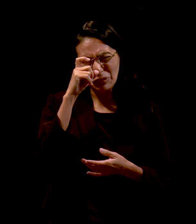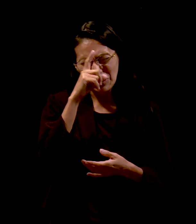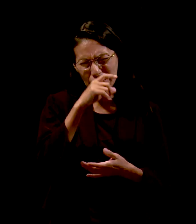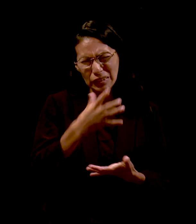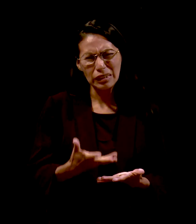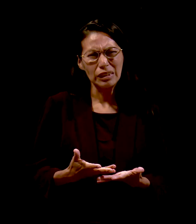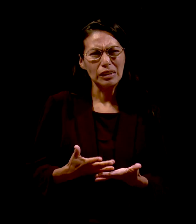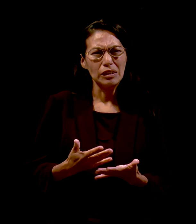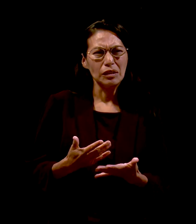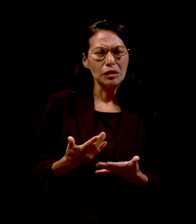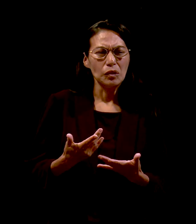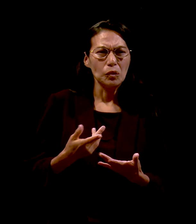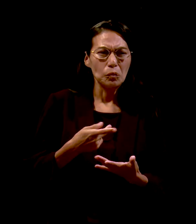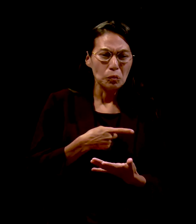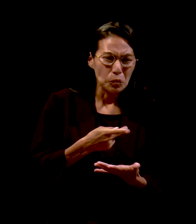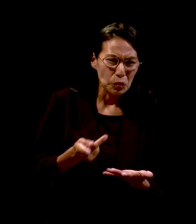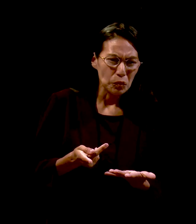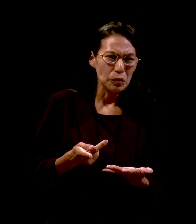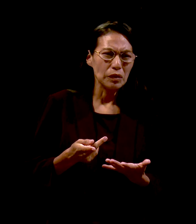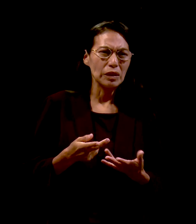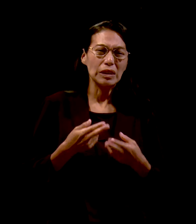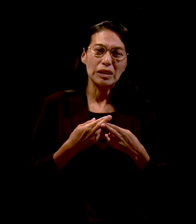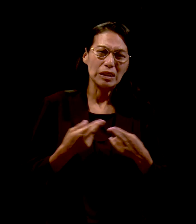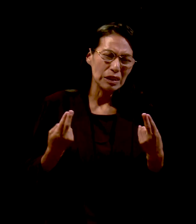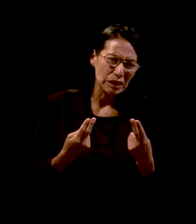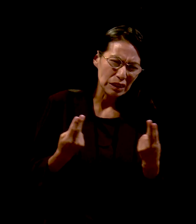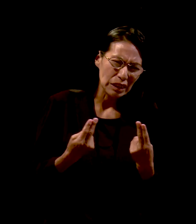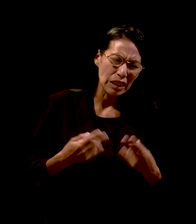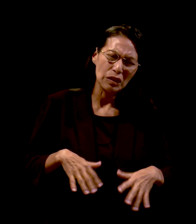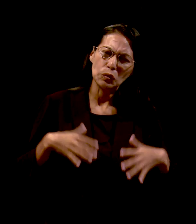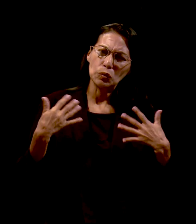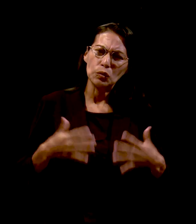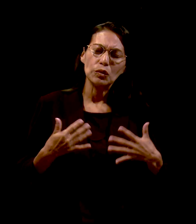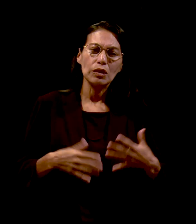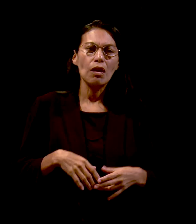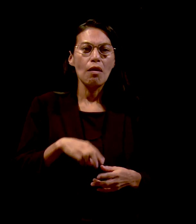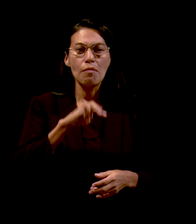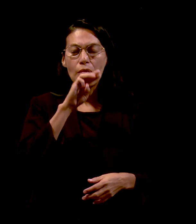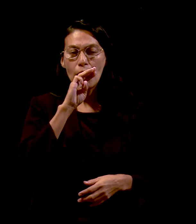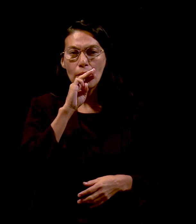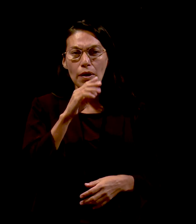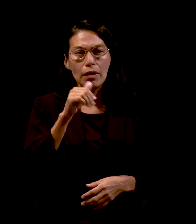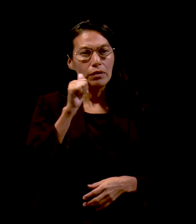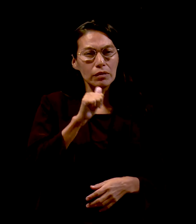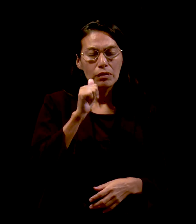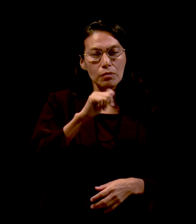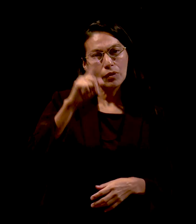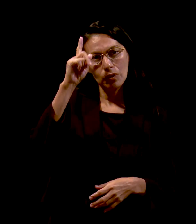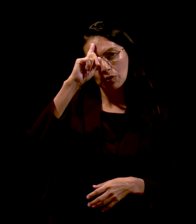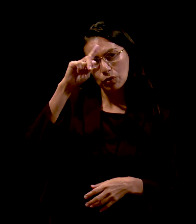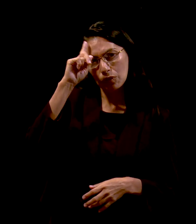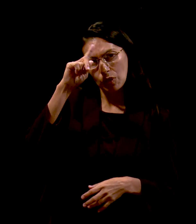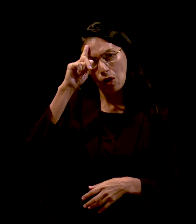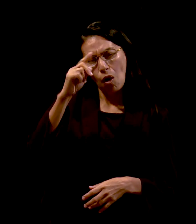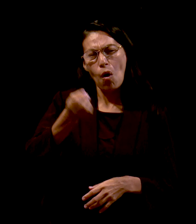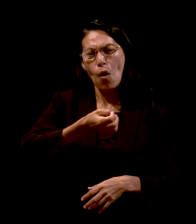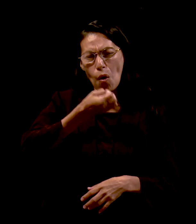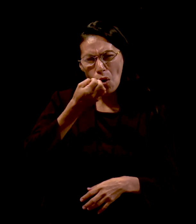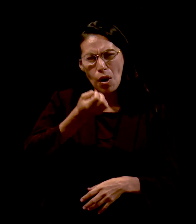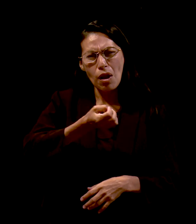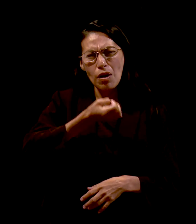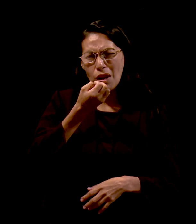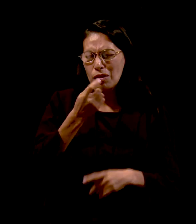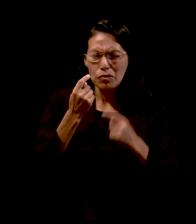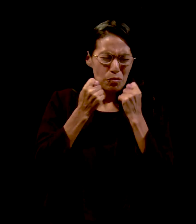muchísimo de la oración y constantemente mi mamá me decía que en todo momento y ante cualquier problema